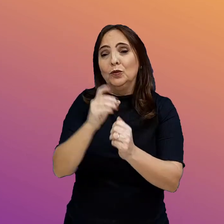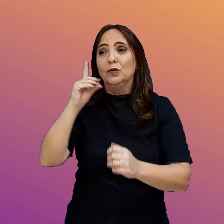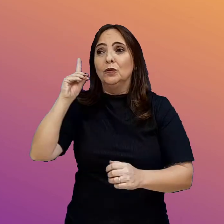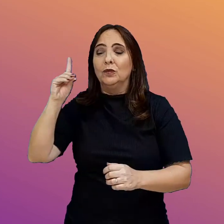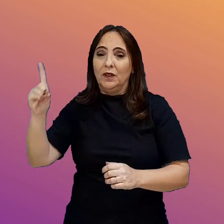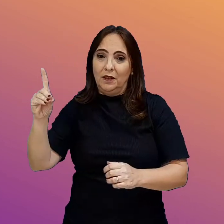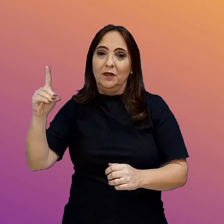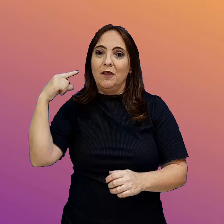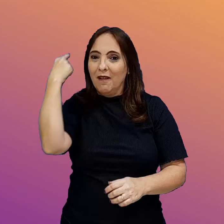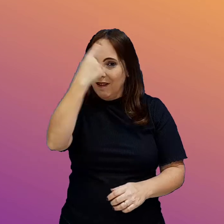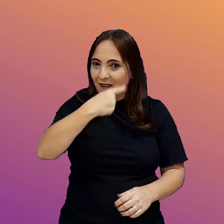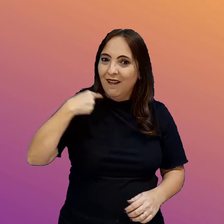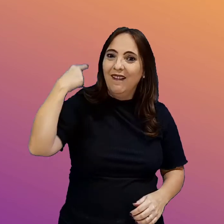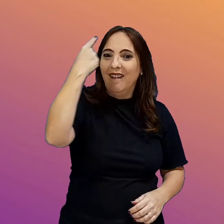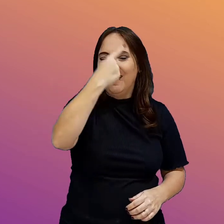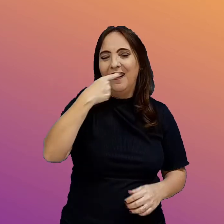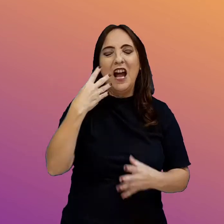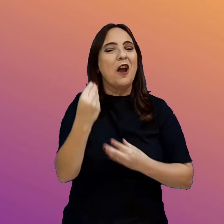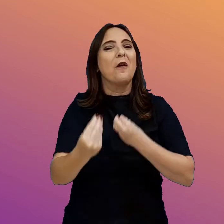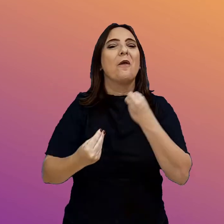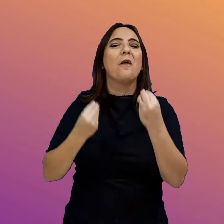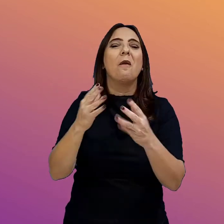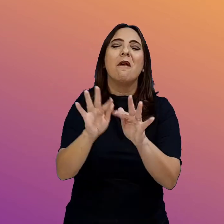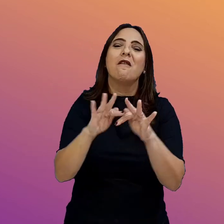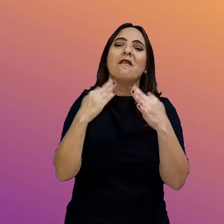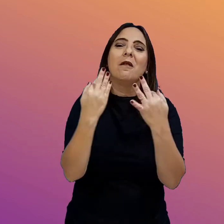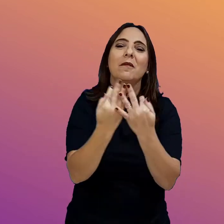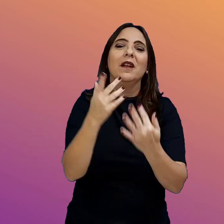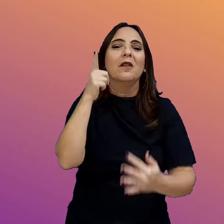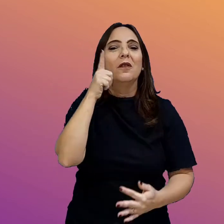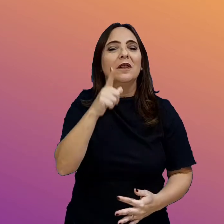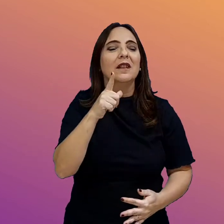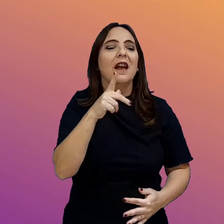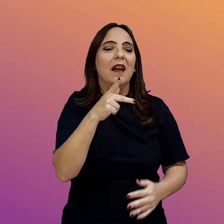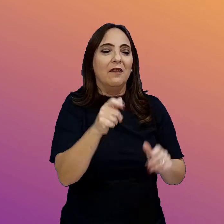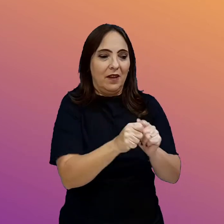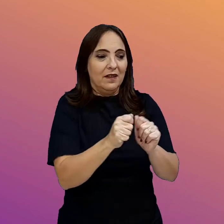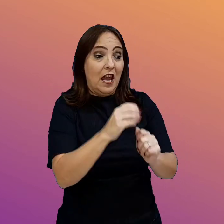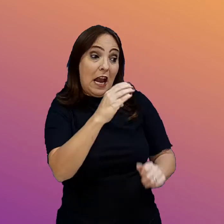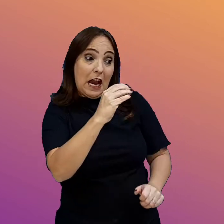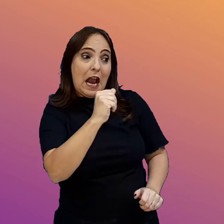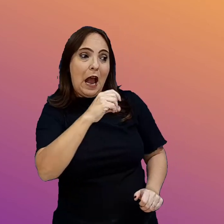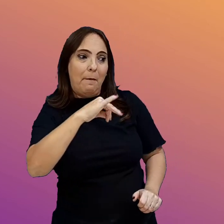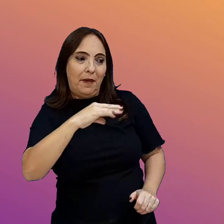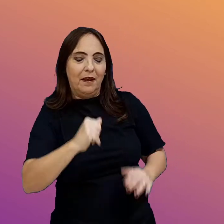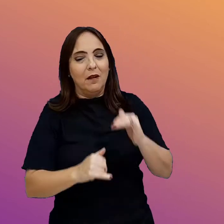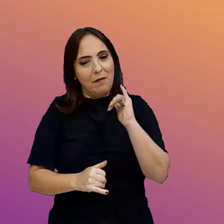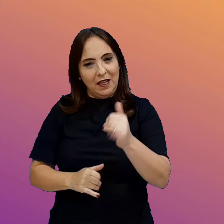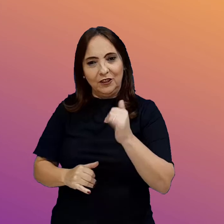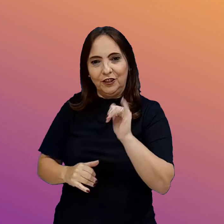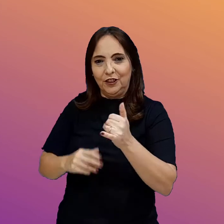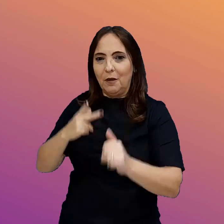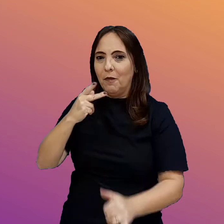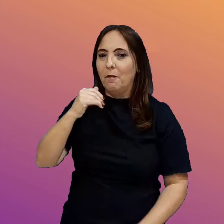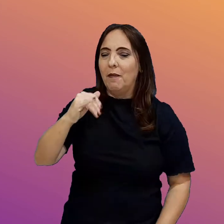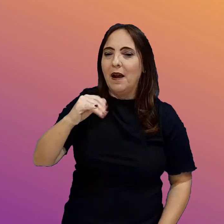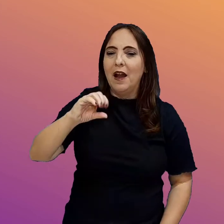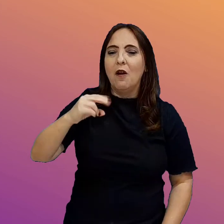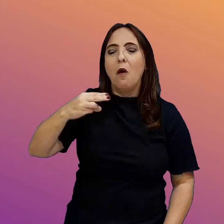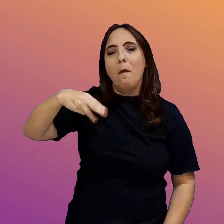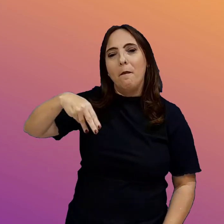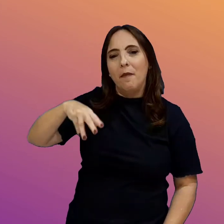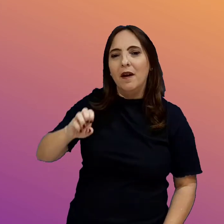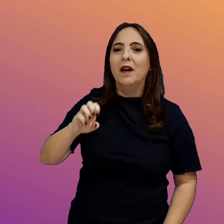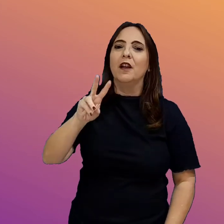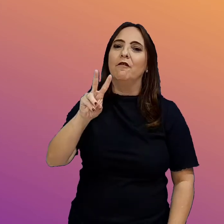24 horas por dia. Como é que as famílias podem fazer isso, Camila? Dá umas dicas aí para o pai, para a mãe que está ouvindo, o avô, a